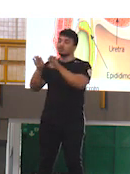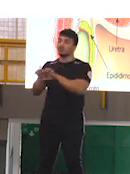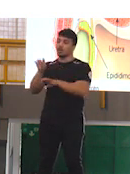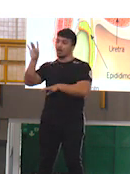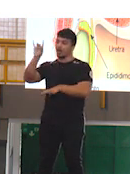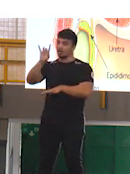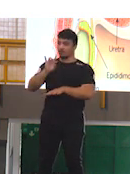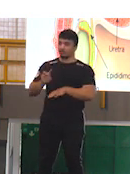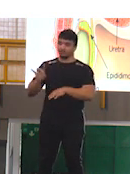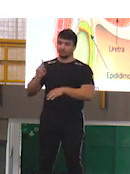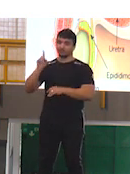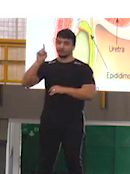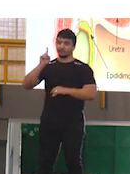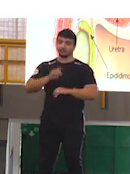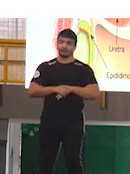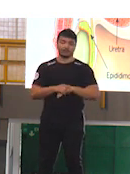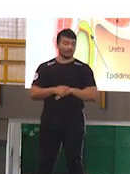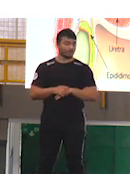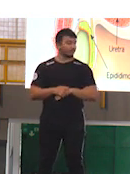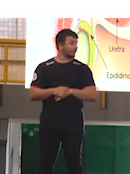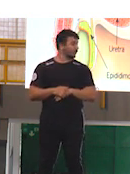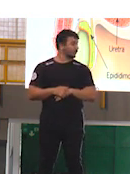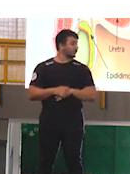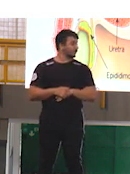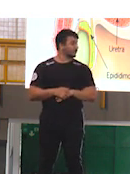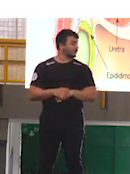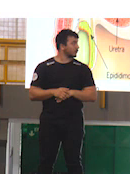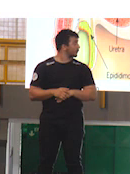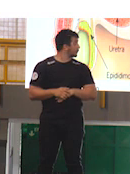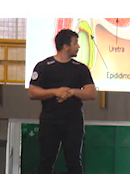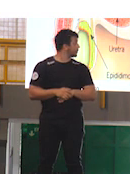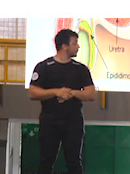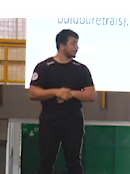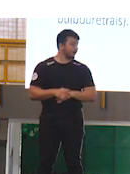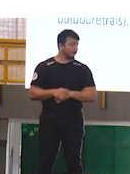estrutura. Tudo bem? Vamos então analisar cada uma delas.